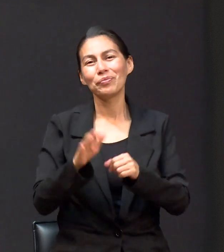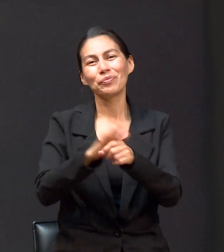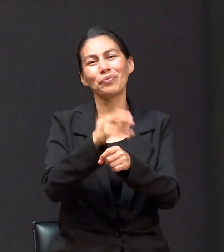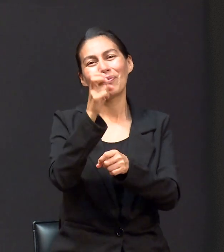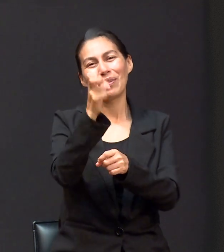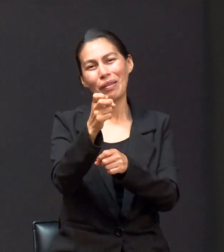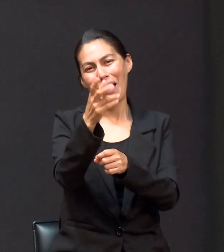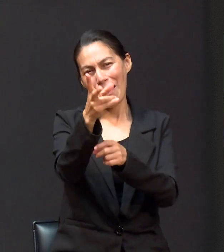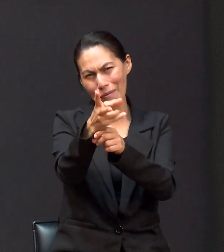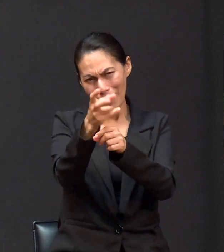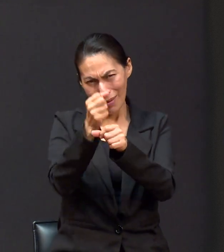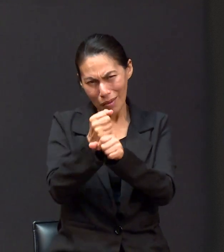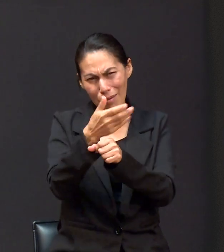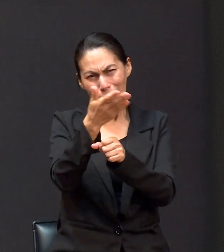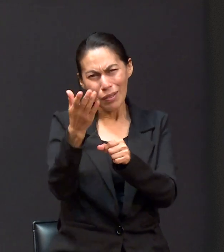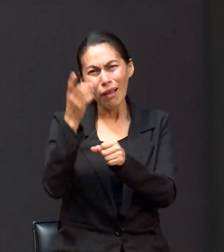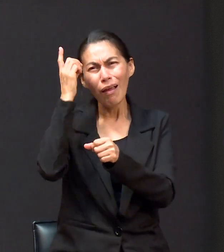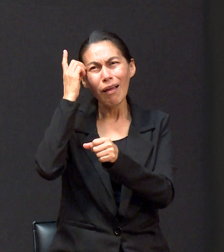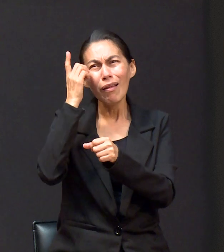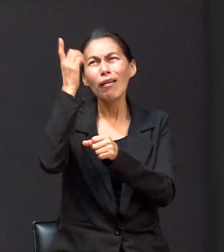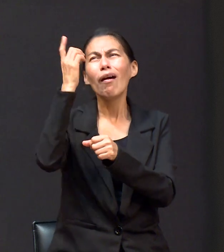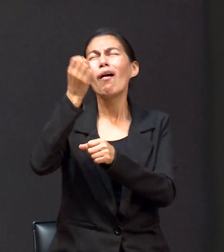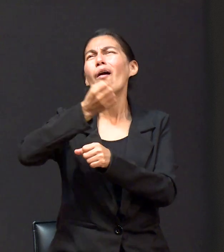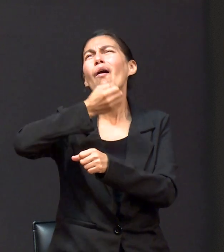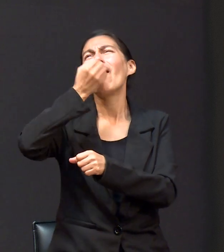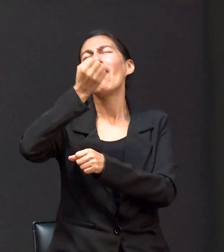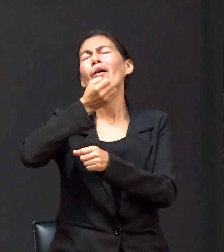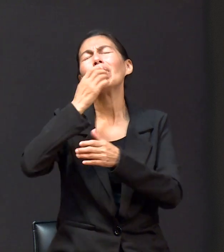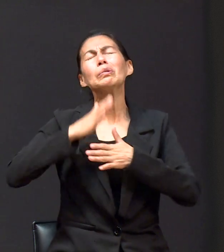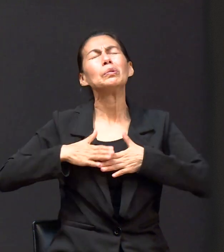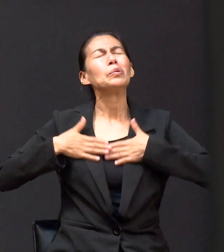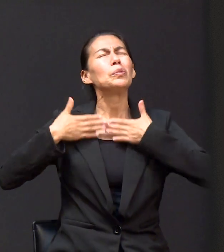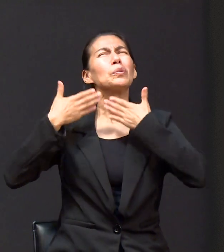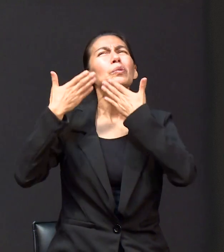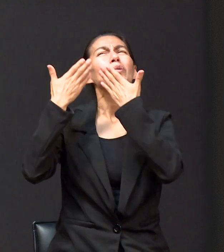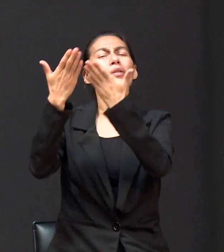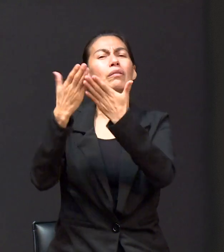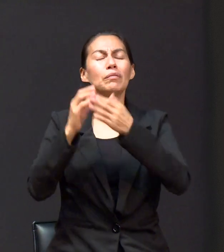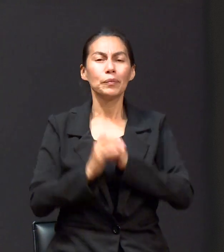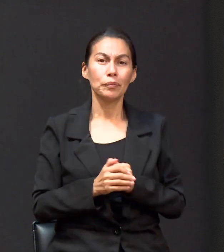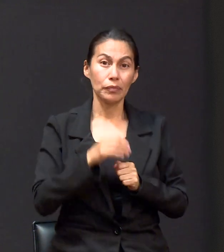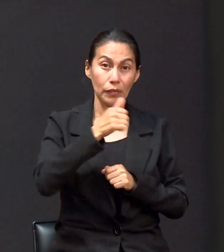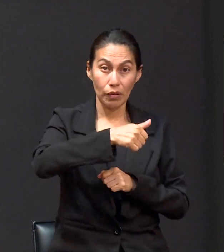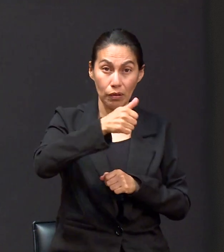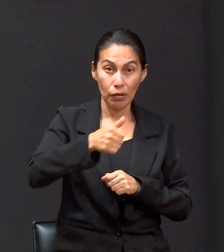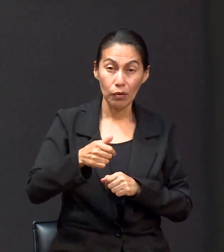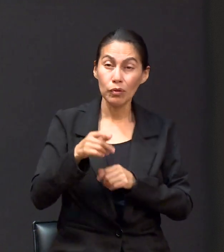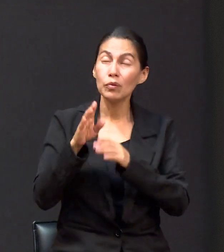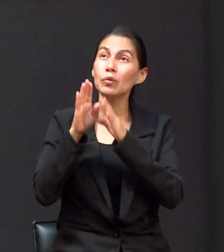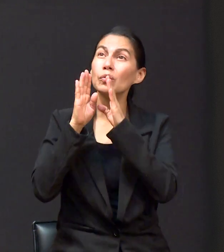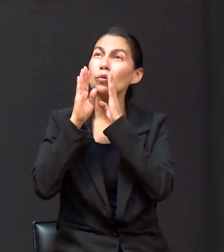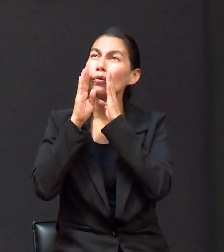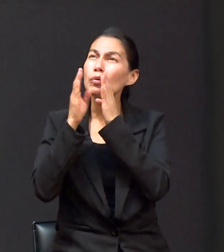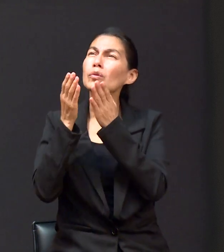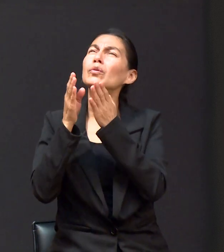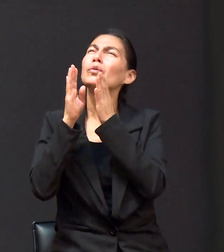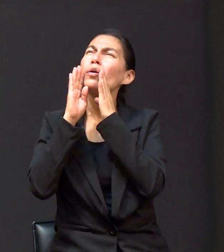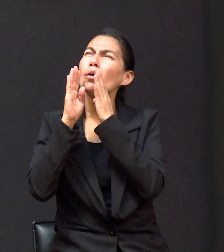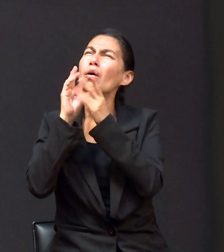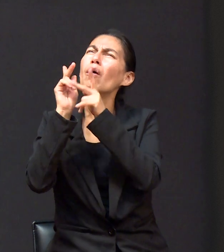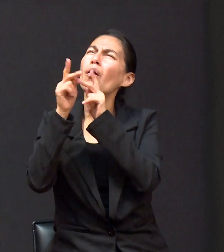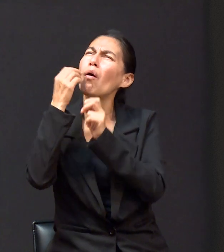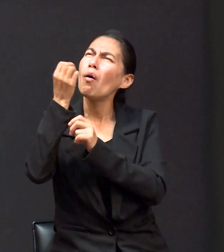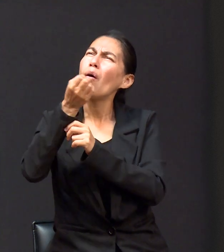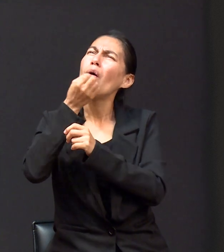Por eso les invitamos a confiar en Dios en oración. Vea Él en privado. Él